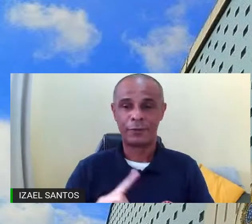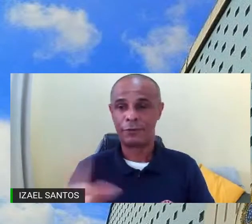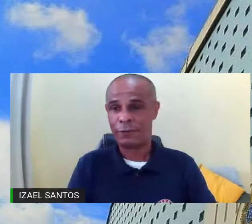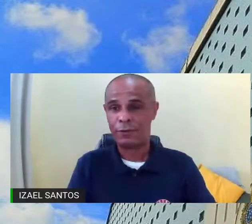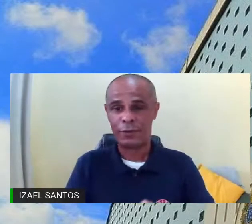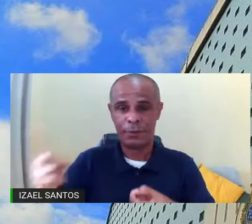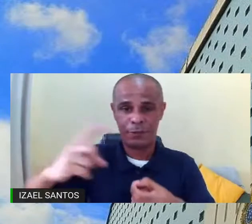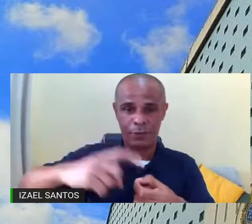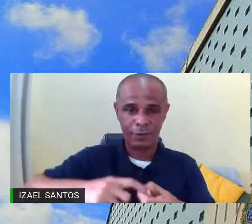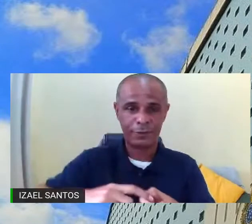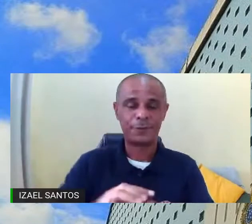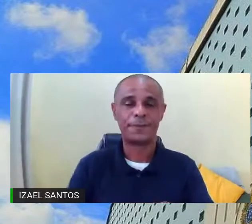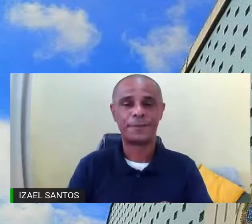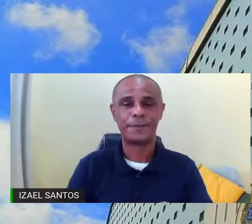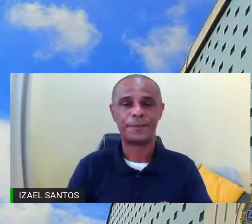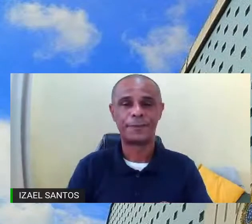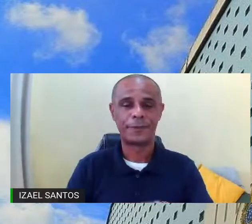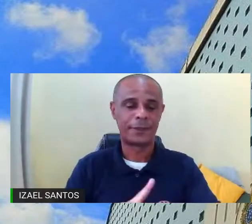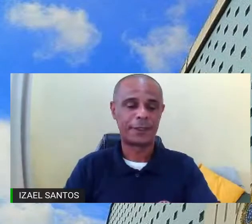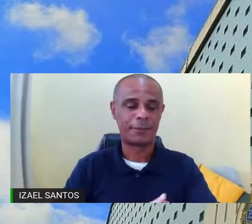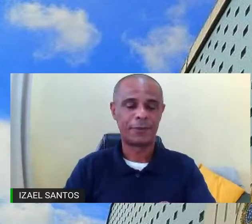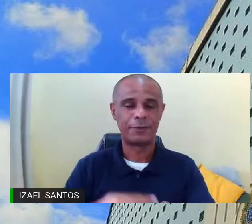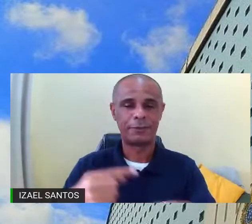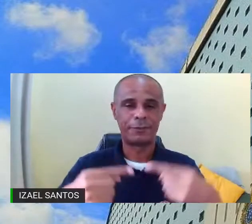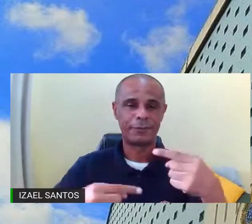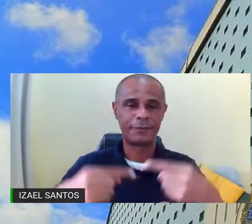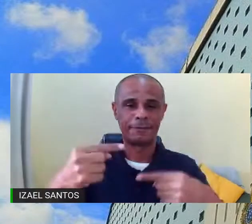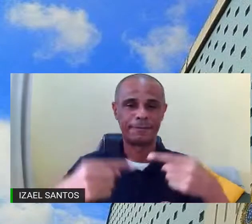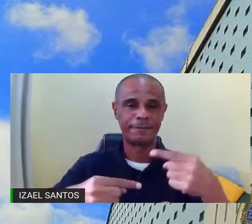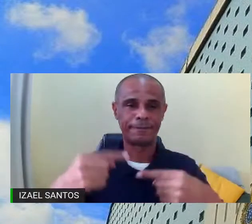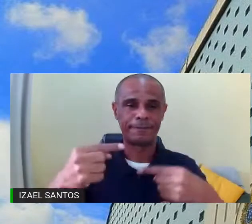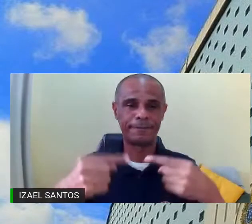ter algum tempo de debates.